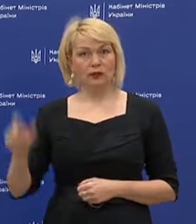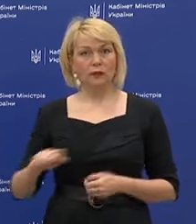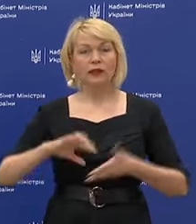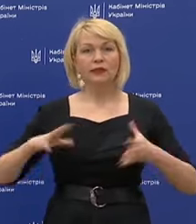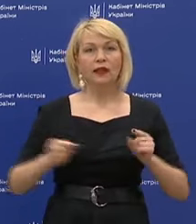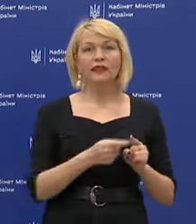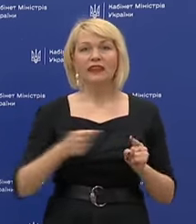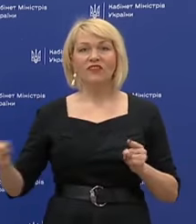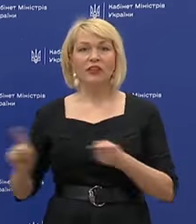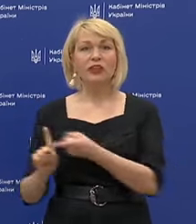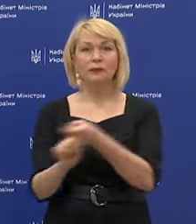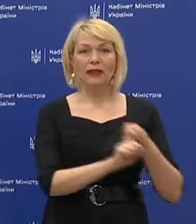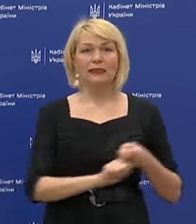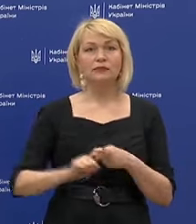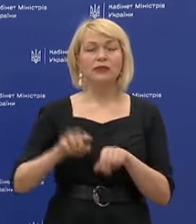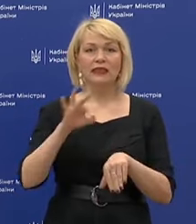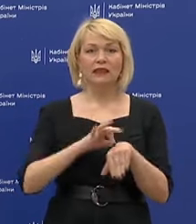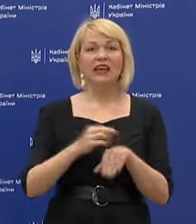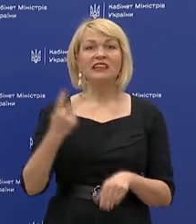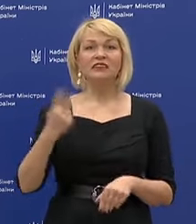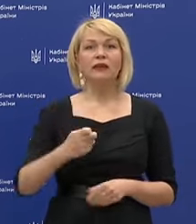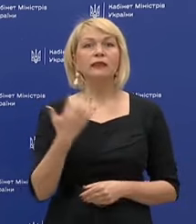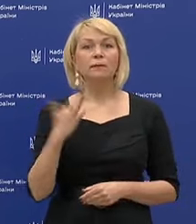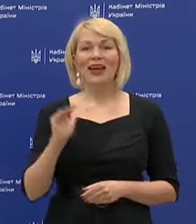Загалом за весь час пандемії захворіло